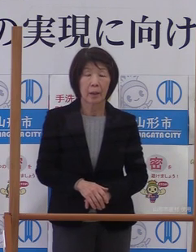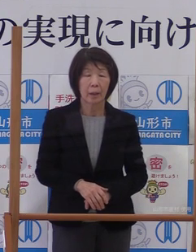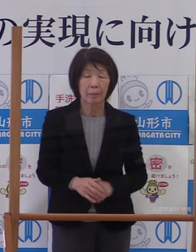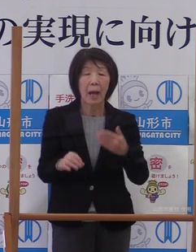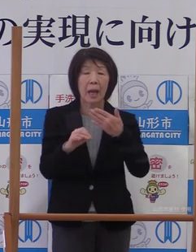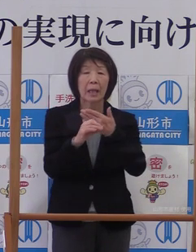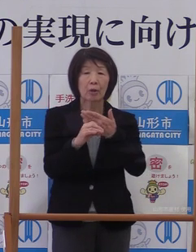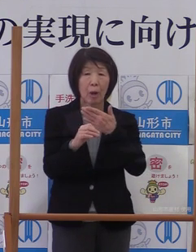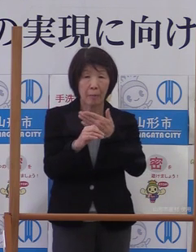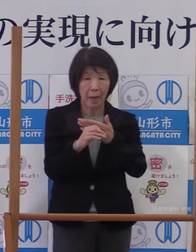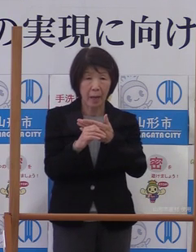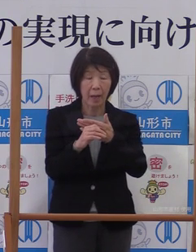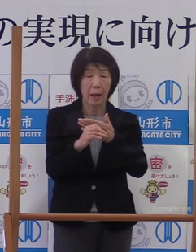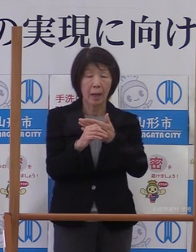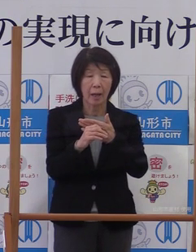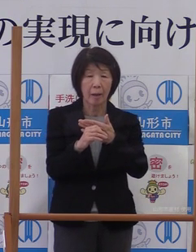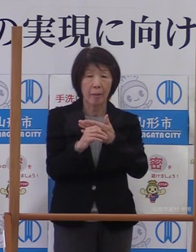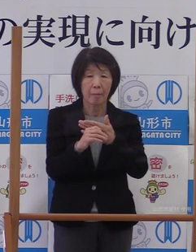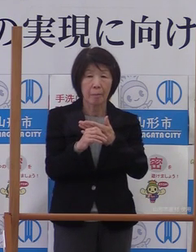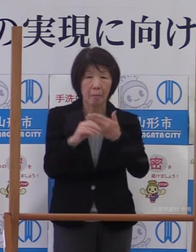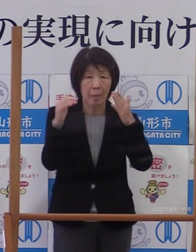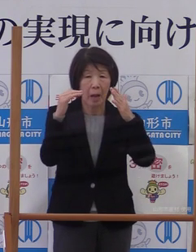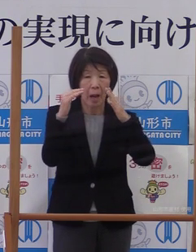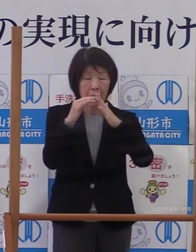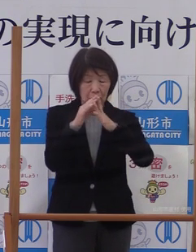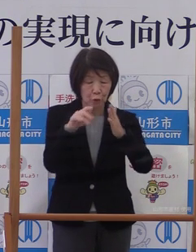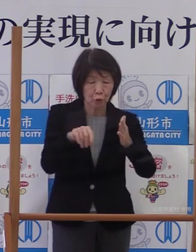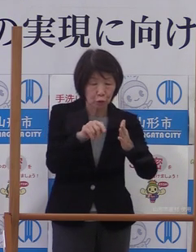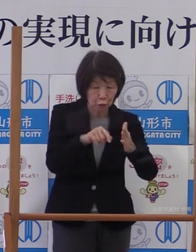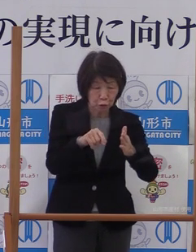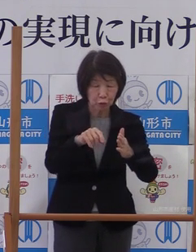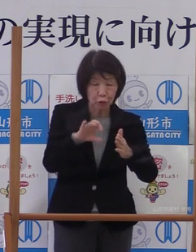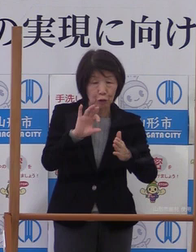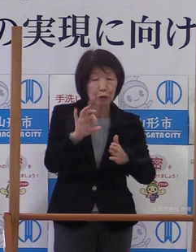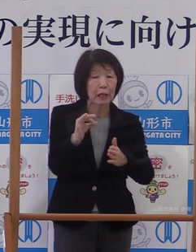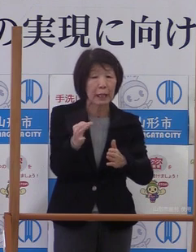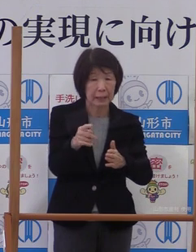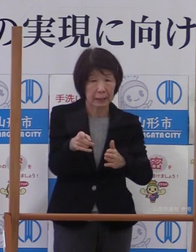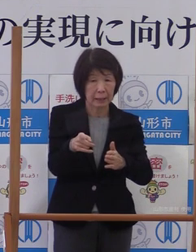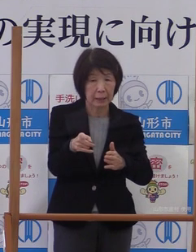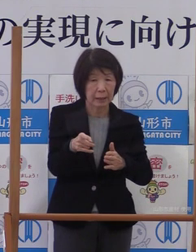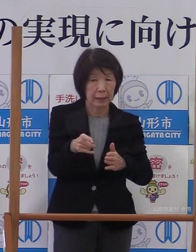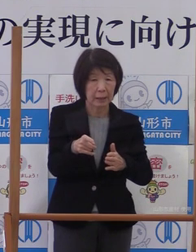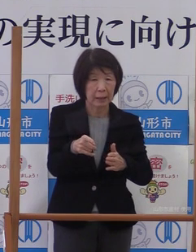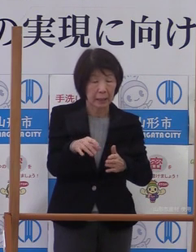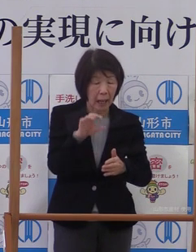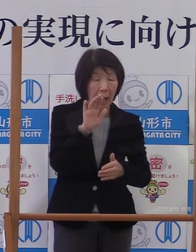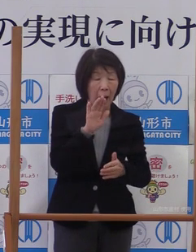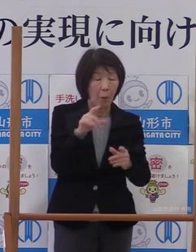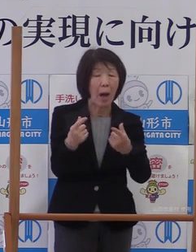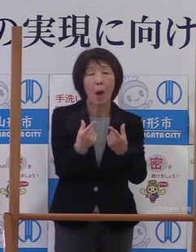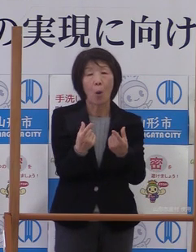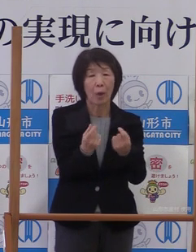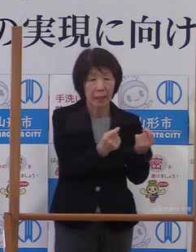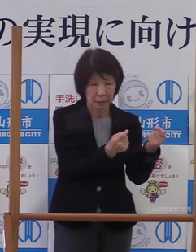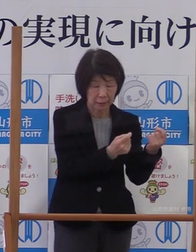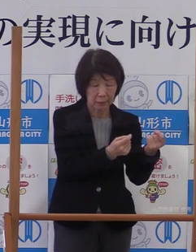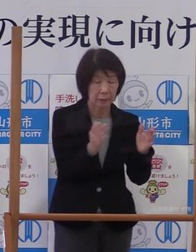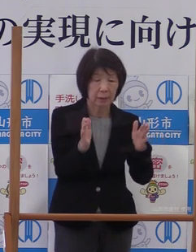えば固定資産税の不正置き部分っていうの部分が1億ほど来たりとかですね、あ